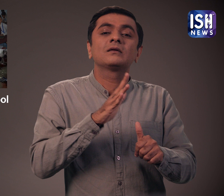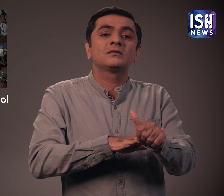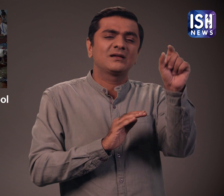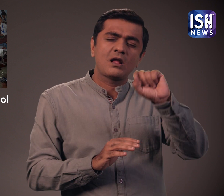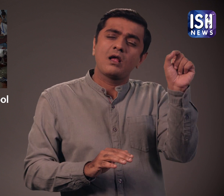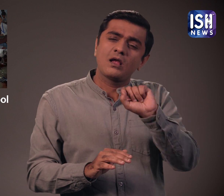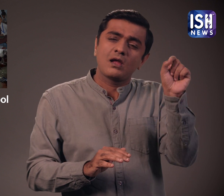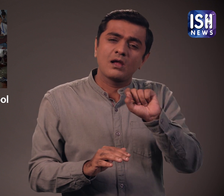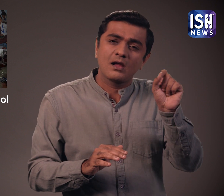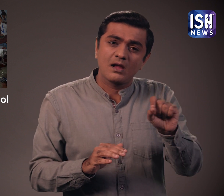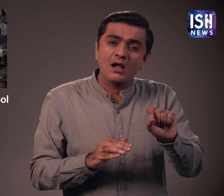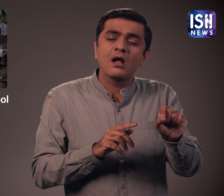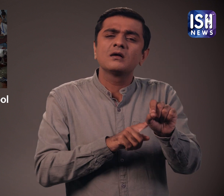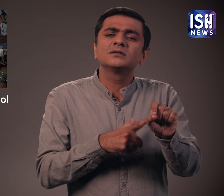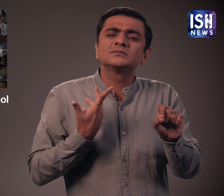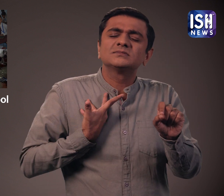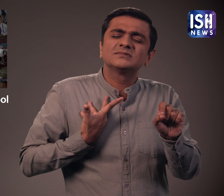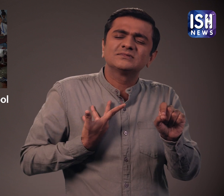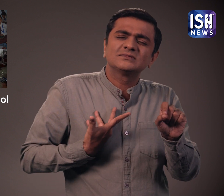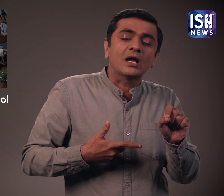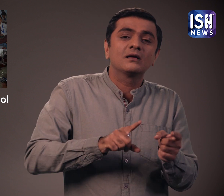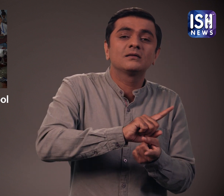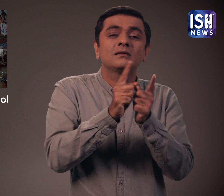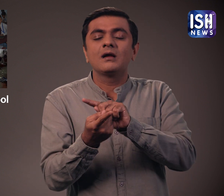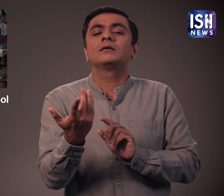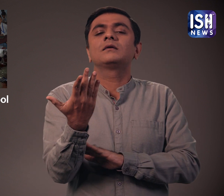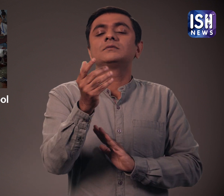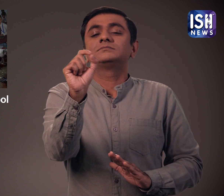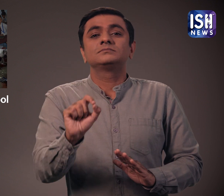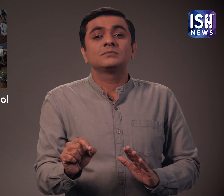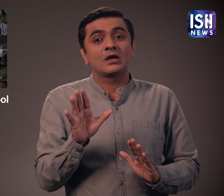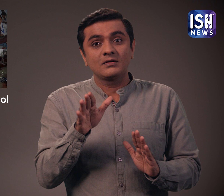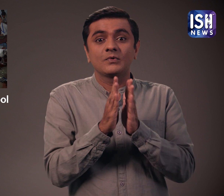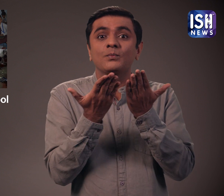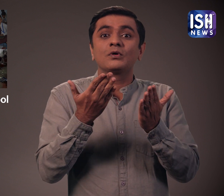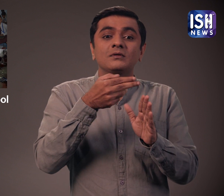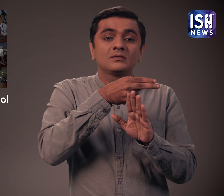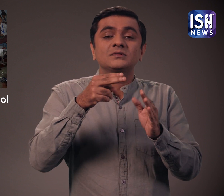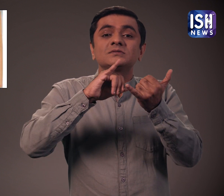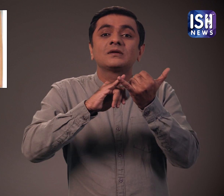स्वराज नमक पुस्तक लिखते समय जब उनका दाईना हात ठक जाता था तब वे बाय हात से लिखते थे